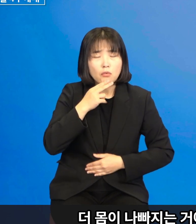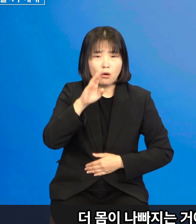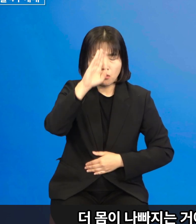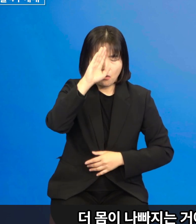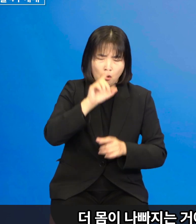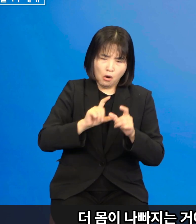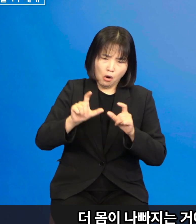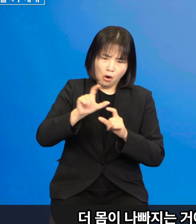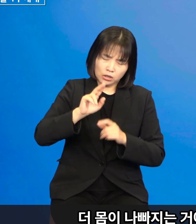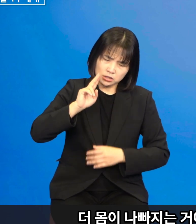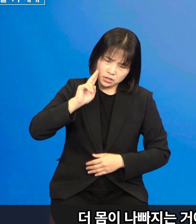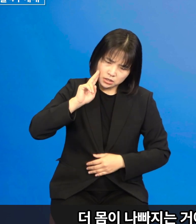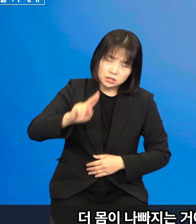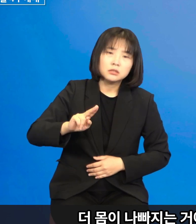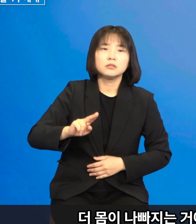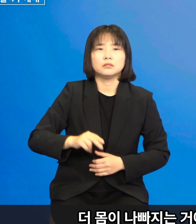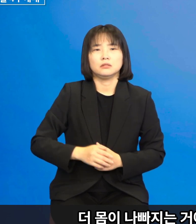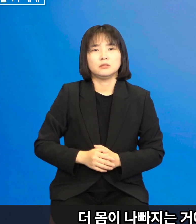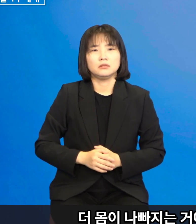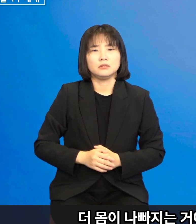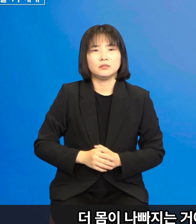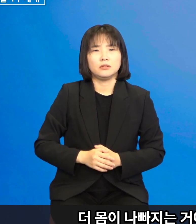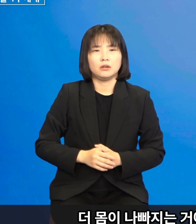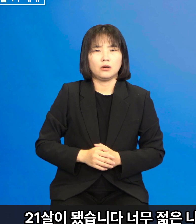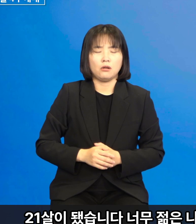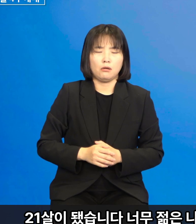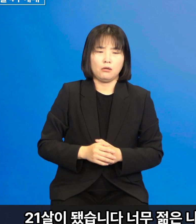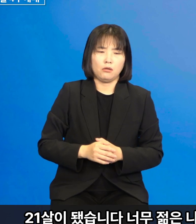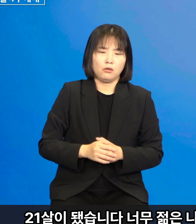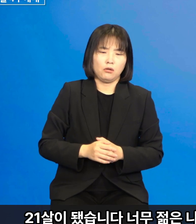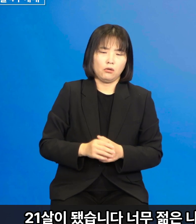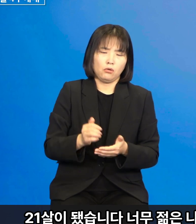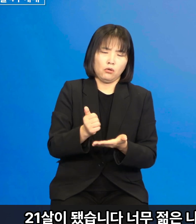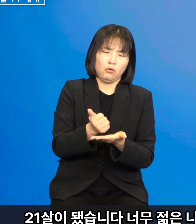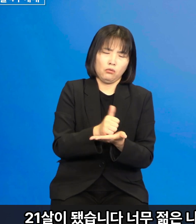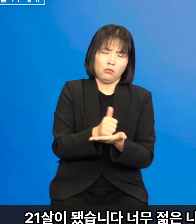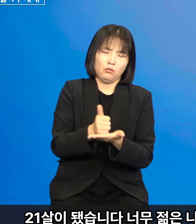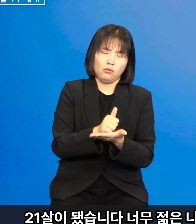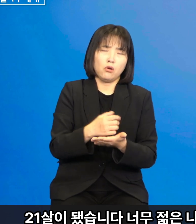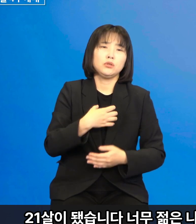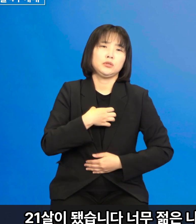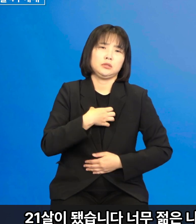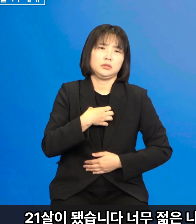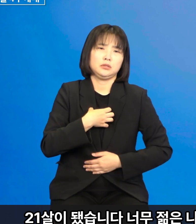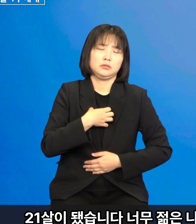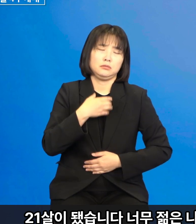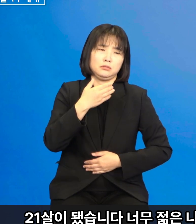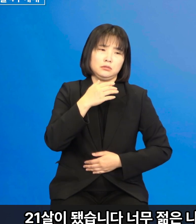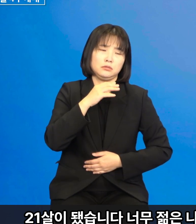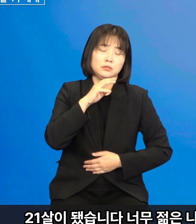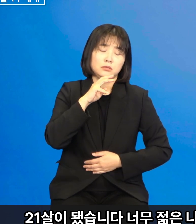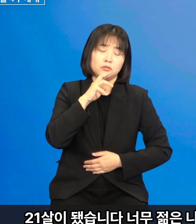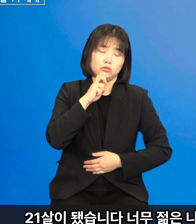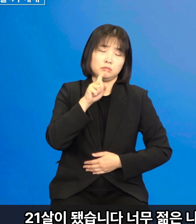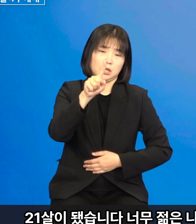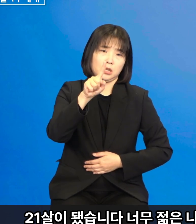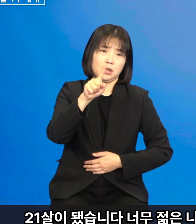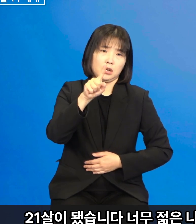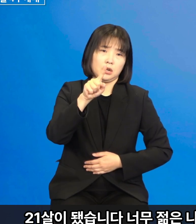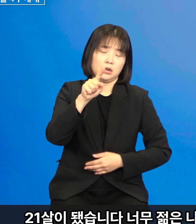몸이 나빠지는 거예요. 이제 죽게 되어진 거죠. 21살이 됐습니다. 너무 젊은 나이죠. 죽기에는 21살